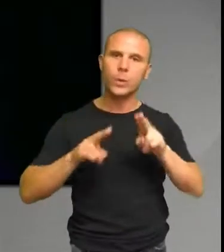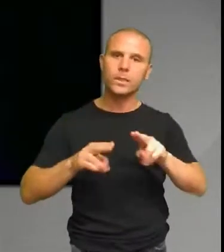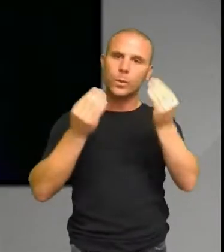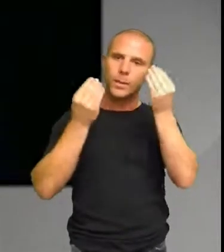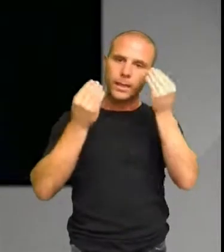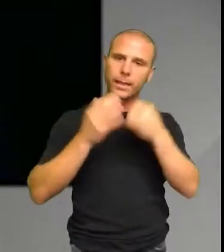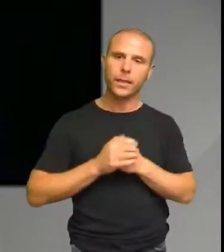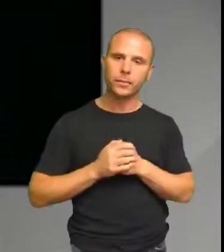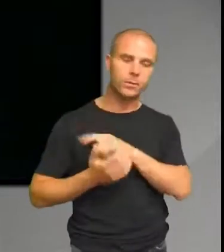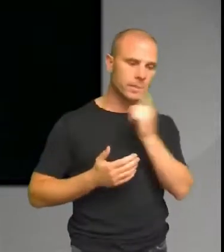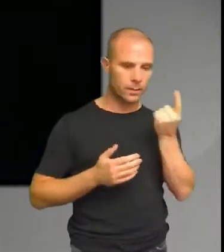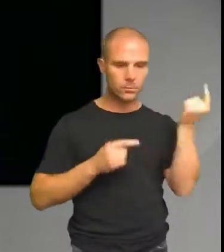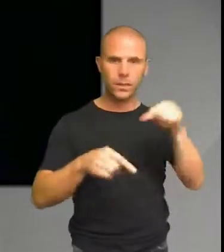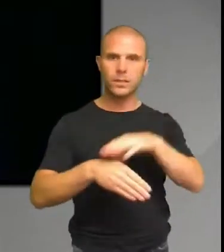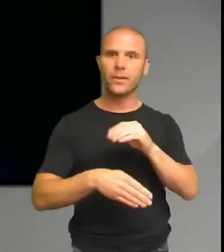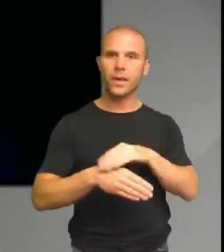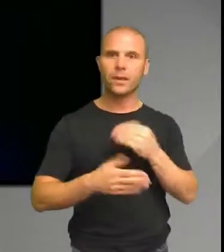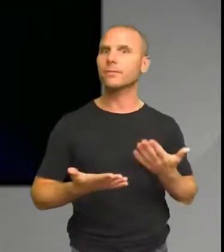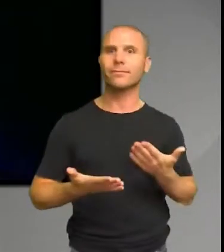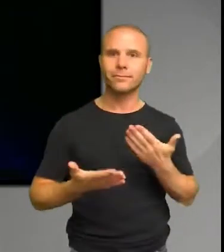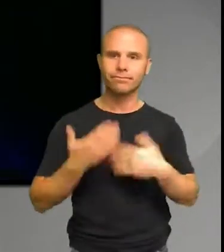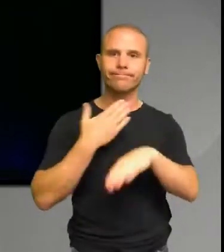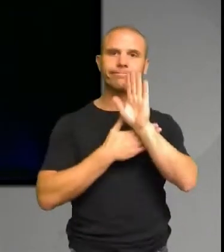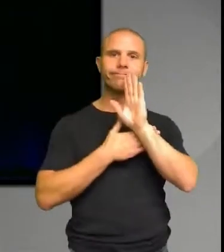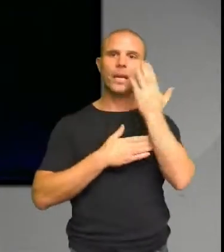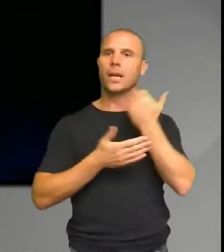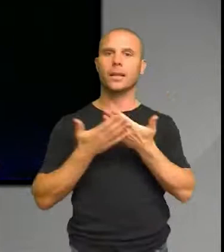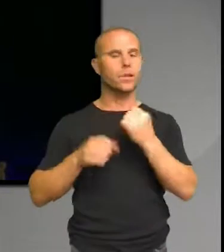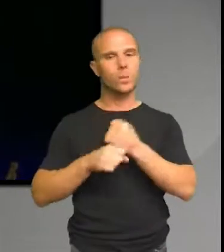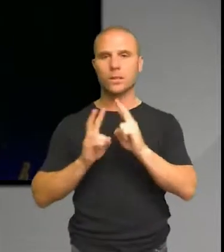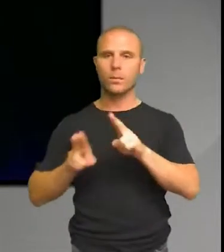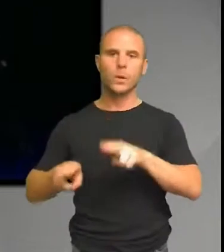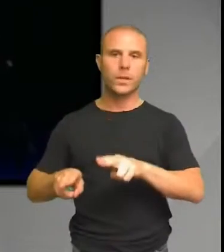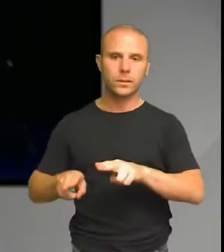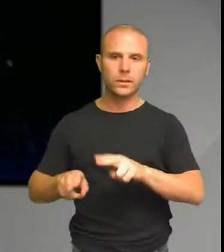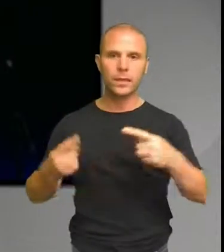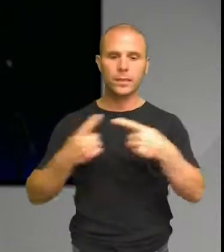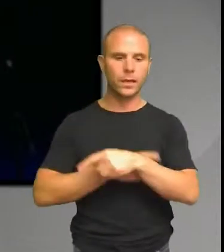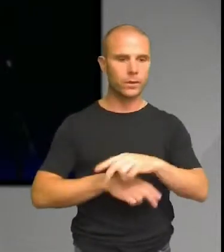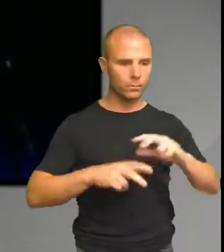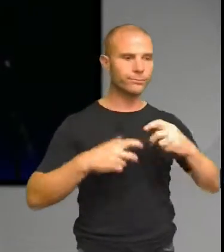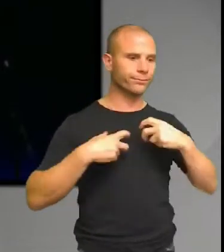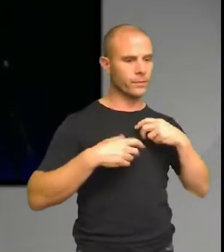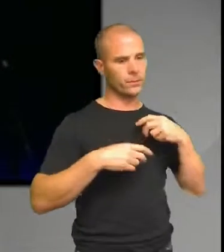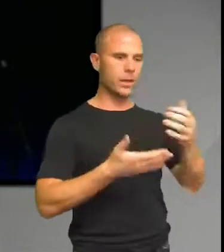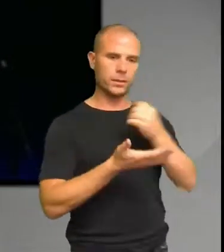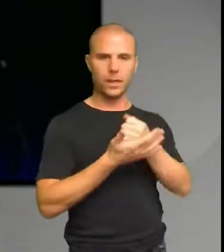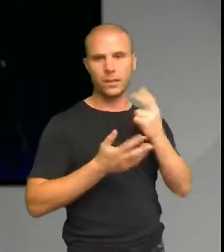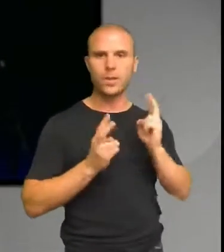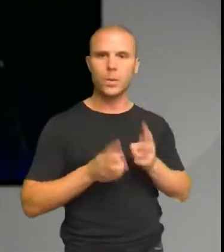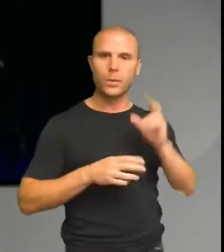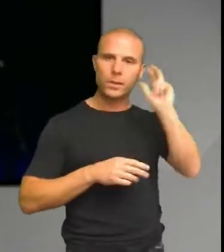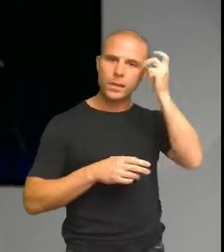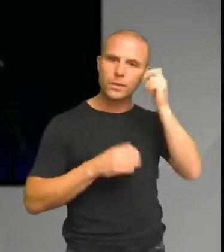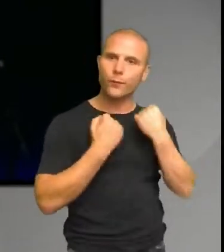när han kom till Sverige fick han endast jobb som taxichaufför. Tyvärr är det så i Sverige att taxichauffören ofta har